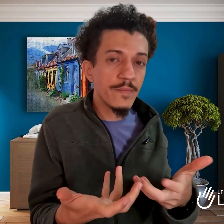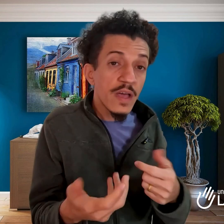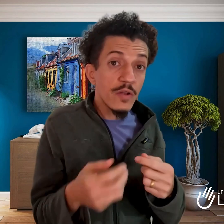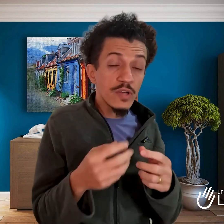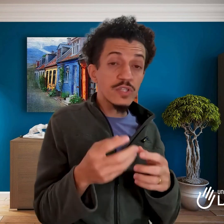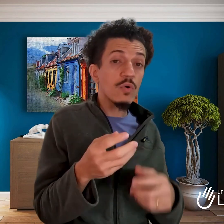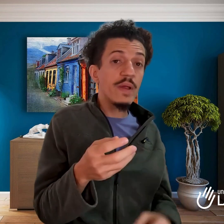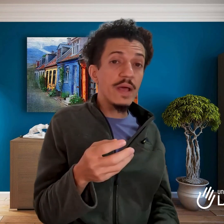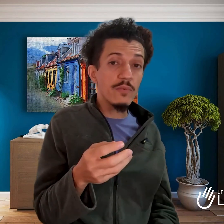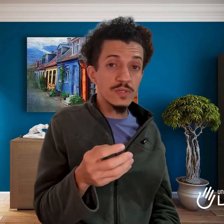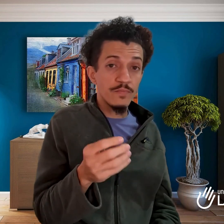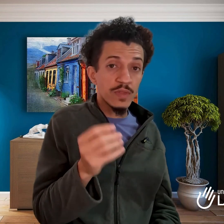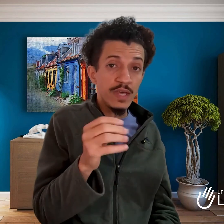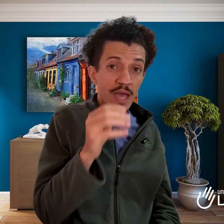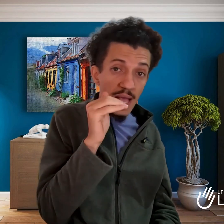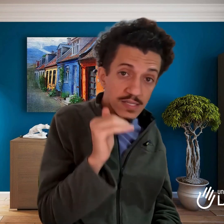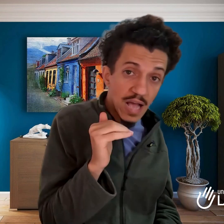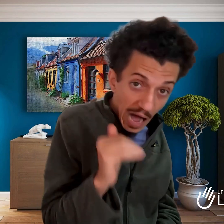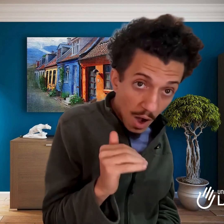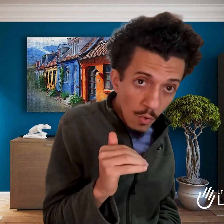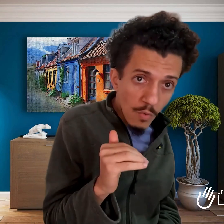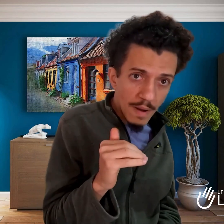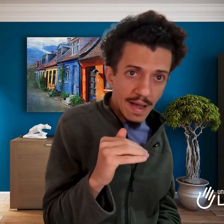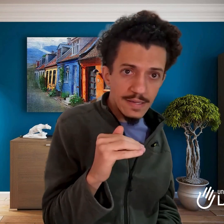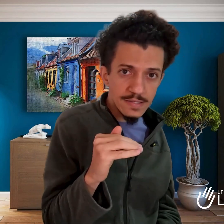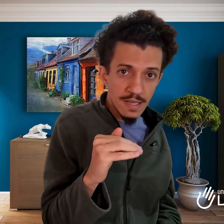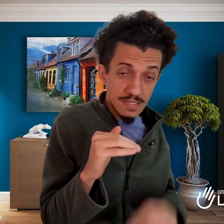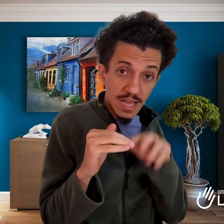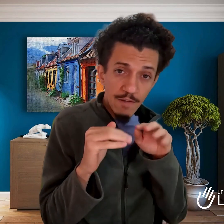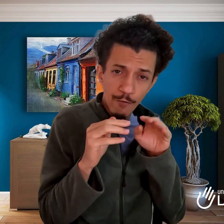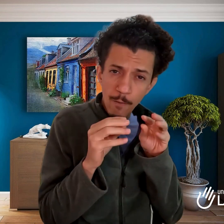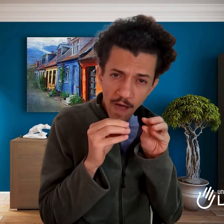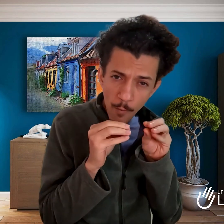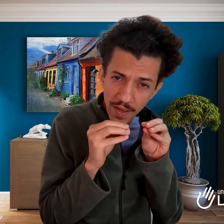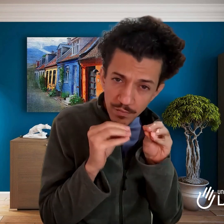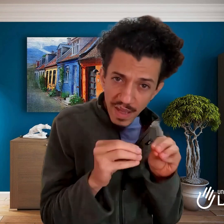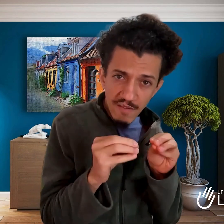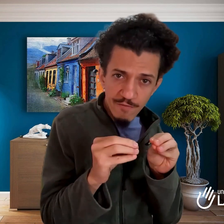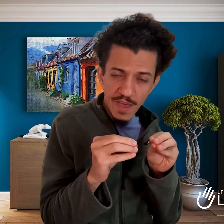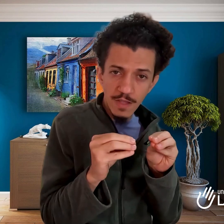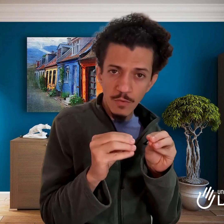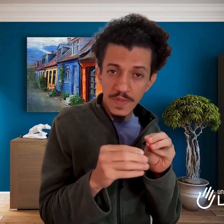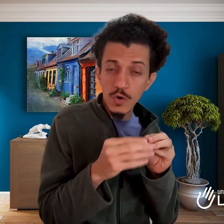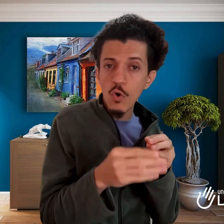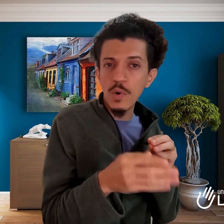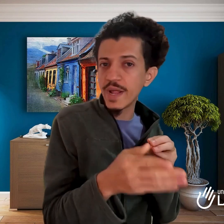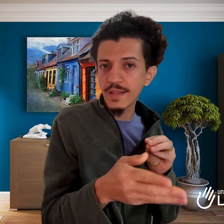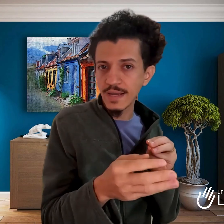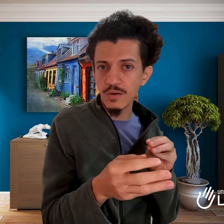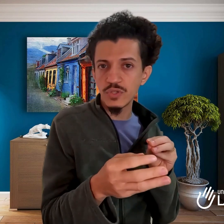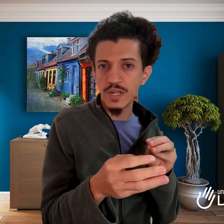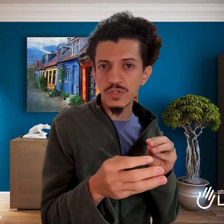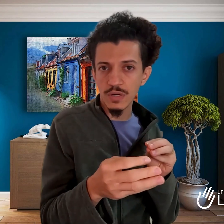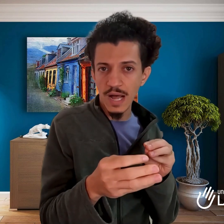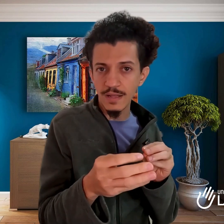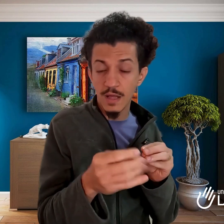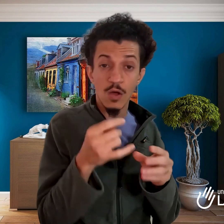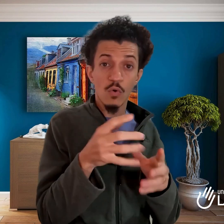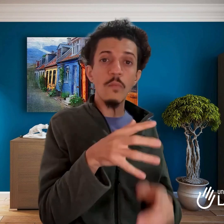nós descobrimos que esse algo mais, se ele for realmente bem feito e com uma orientação direcionada, com